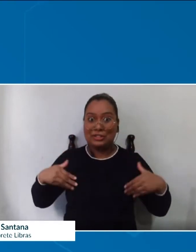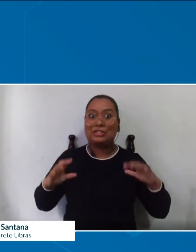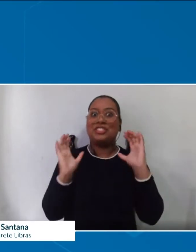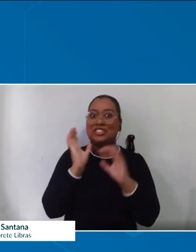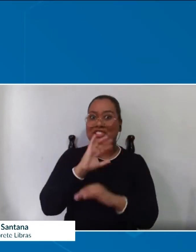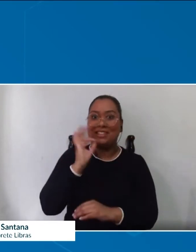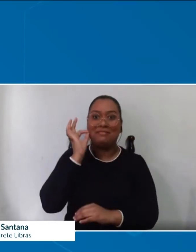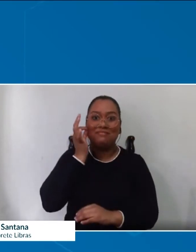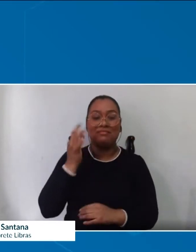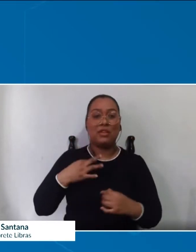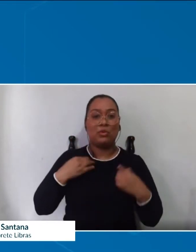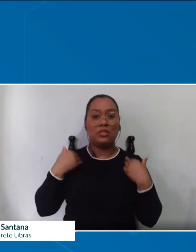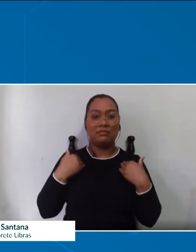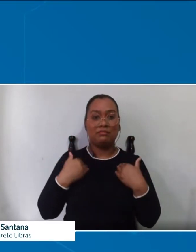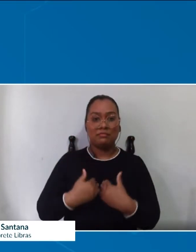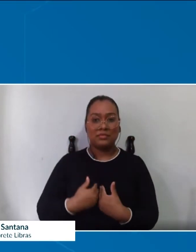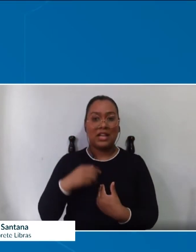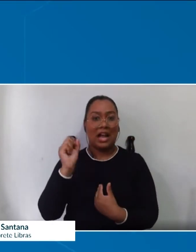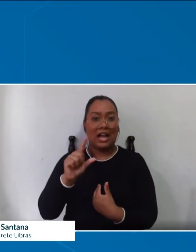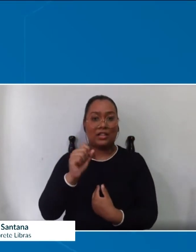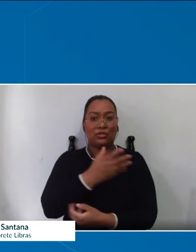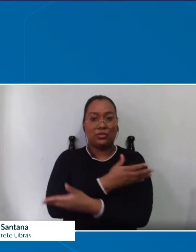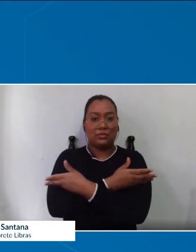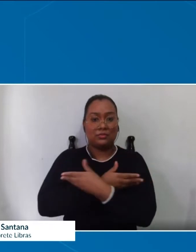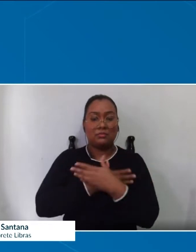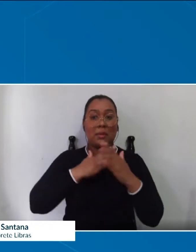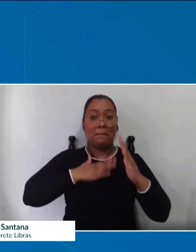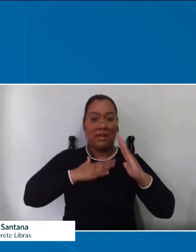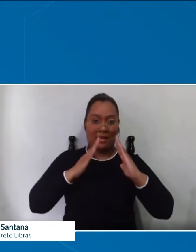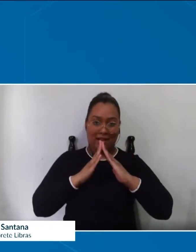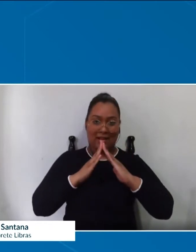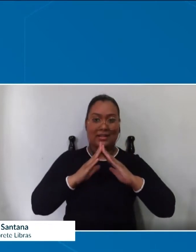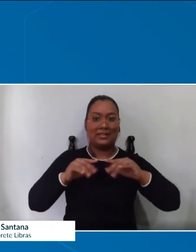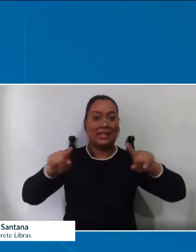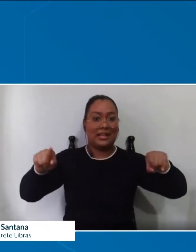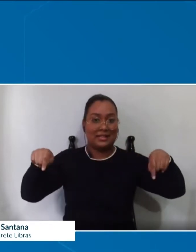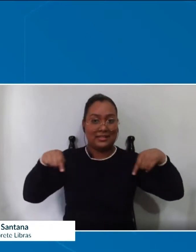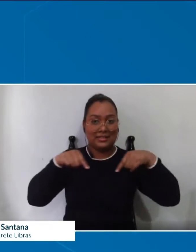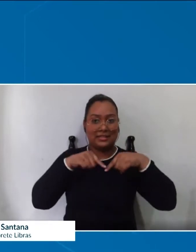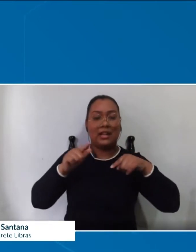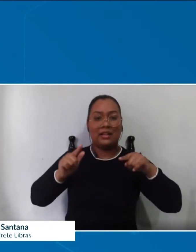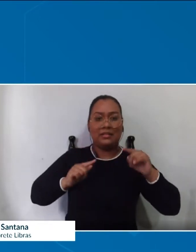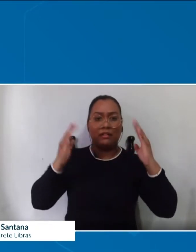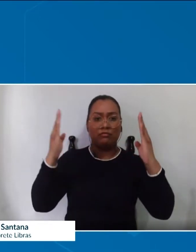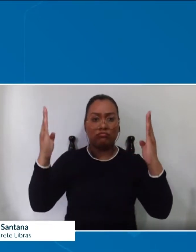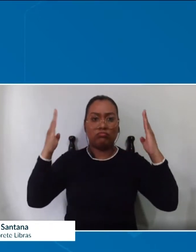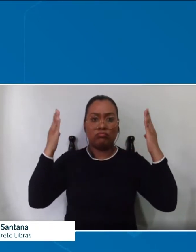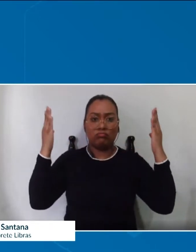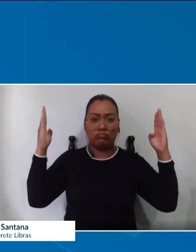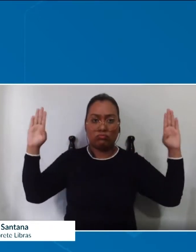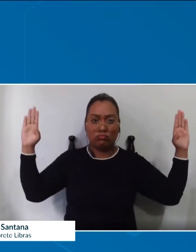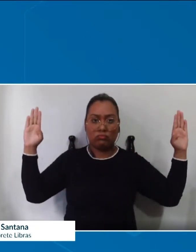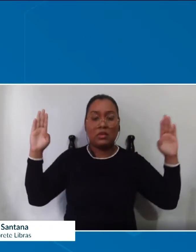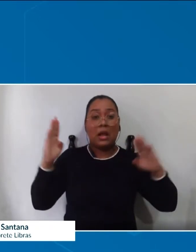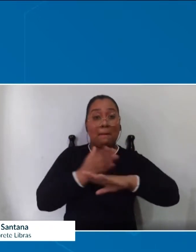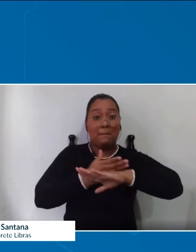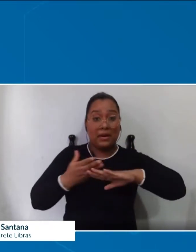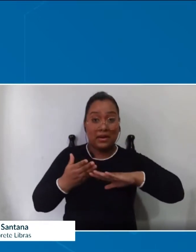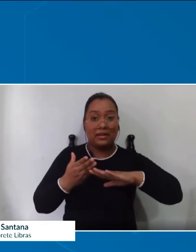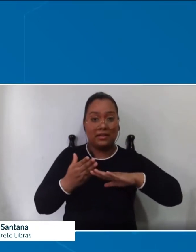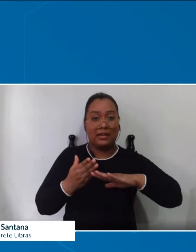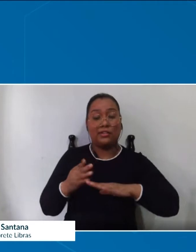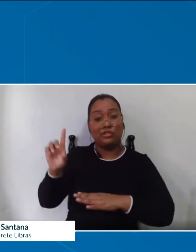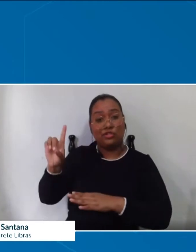estou com uma blusa azul, estou na minha casa, então na minha sala aqui tem algumas paredes brancas atrás de mim, uma planta do meu lado